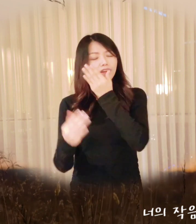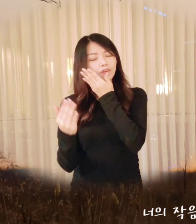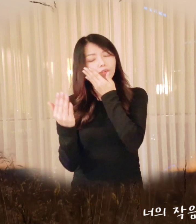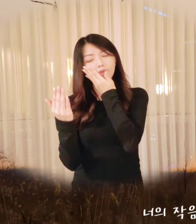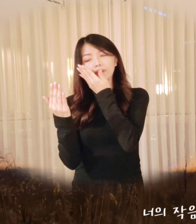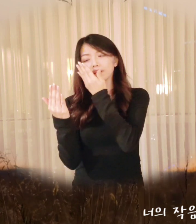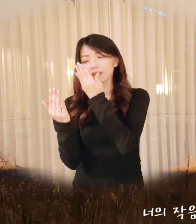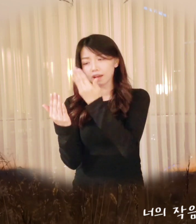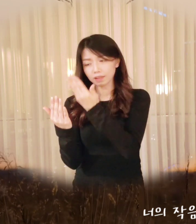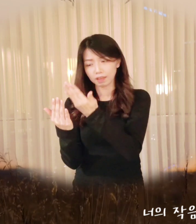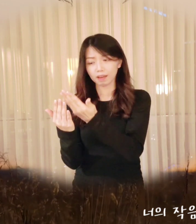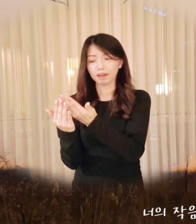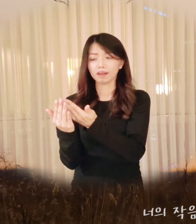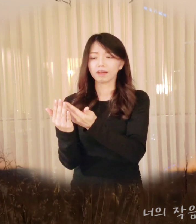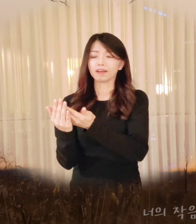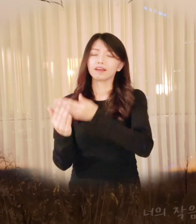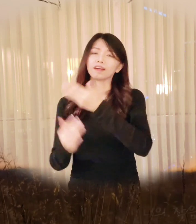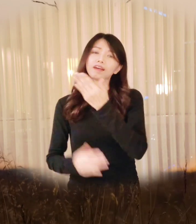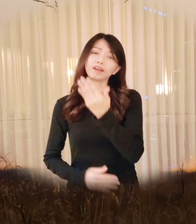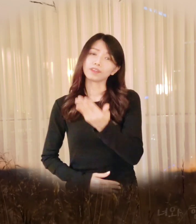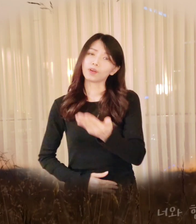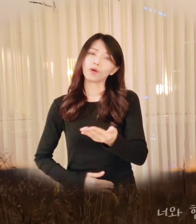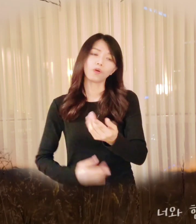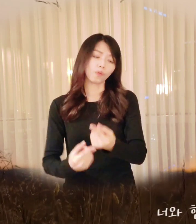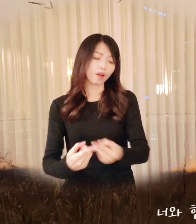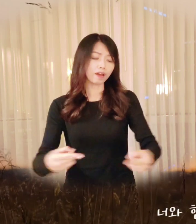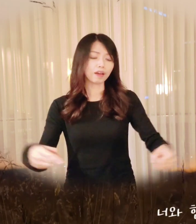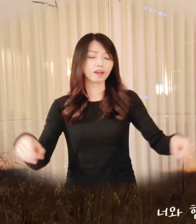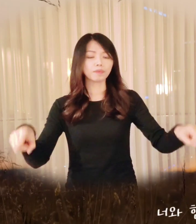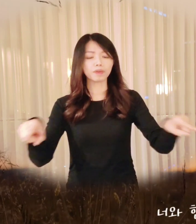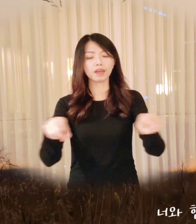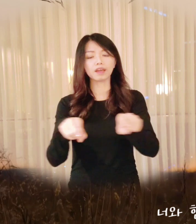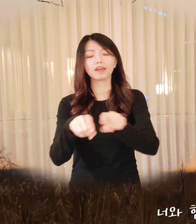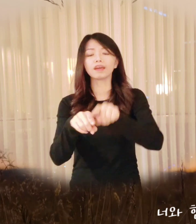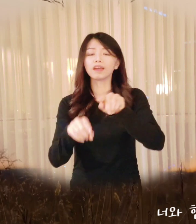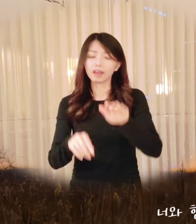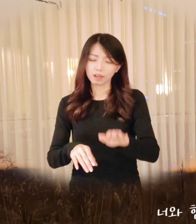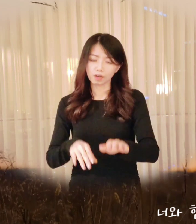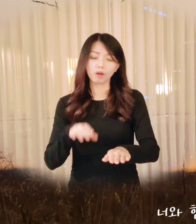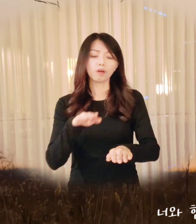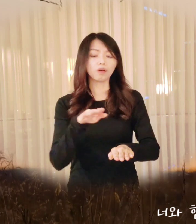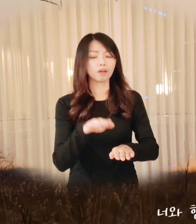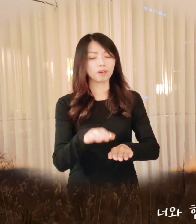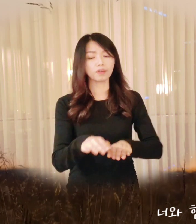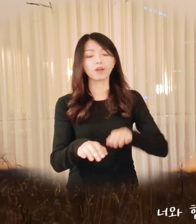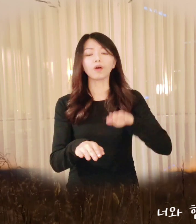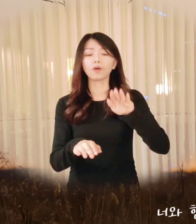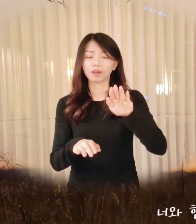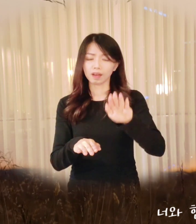내게 귀하다 너와 함께